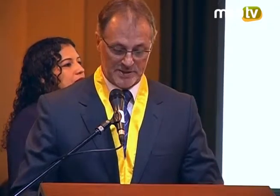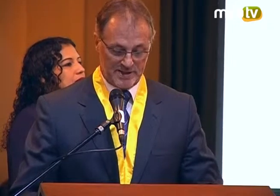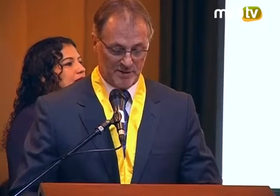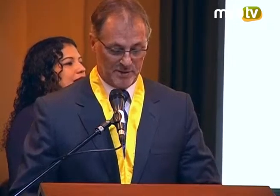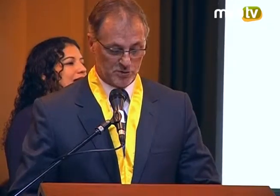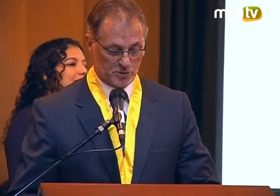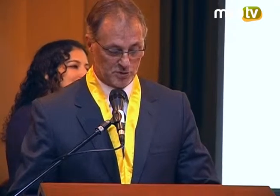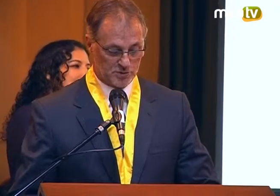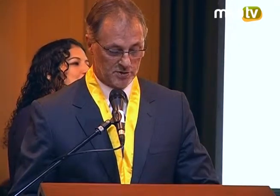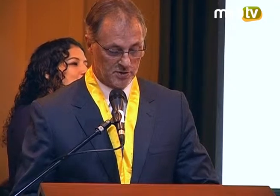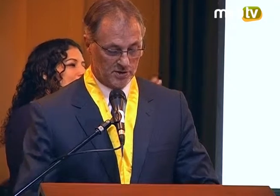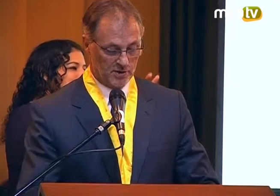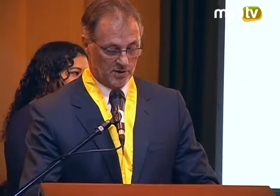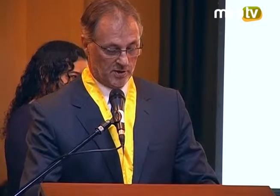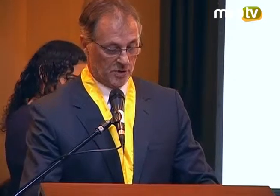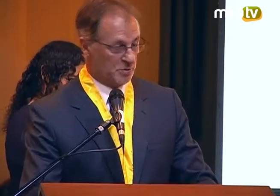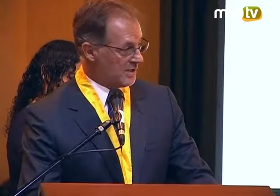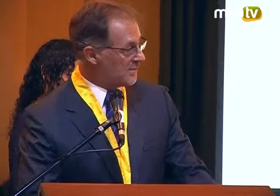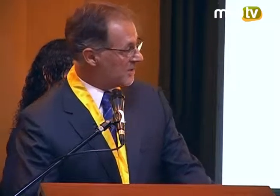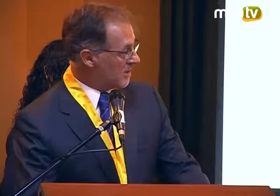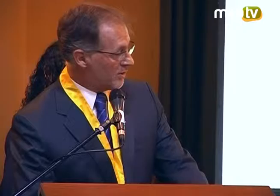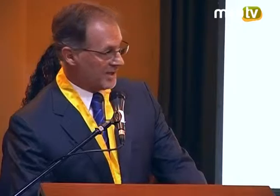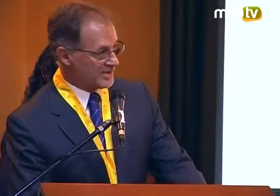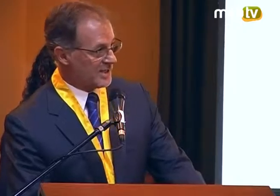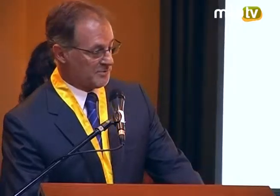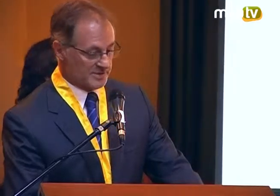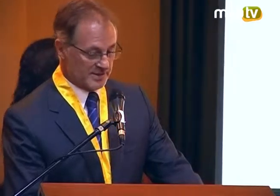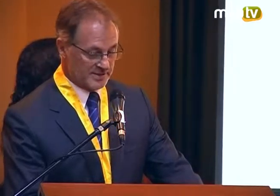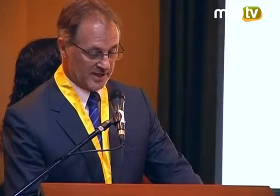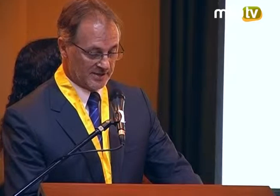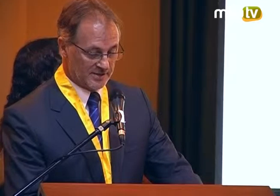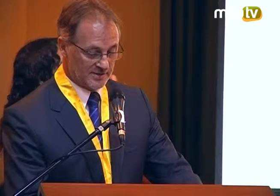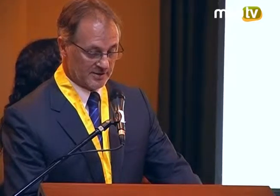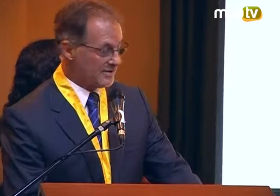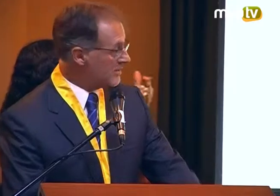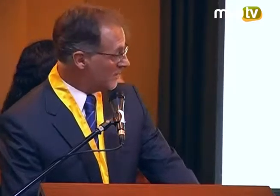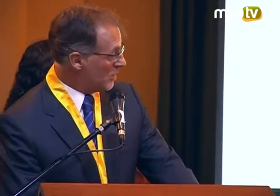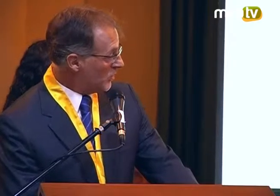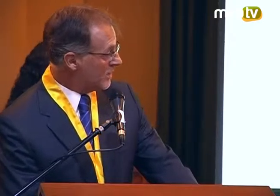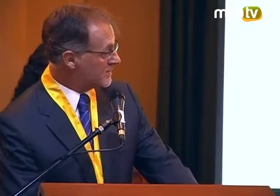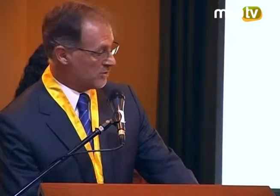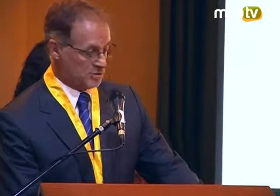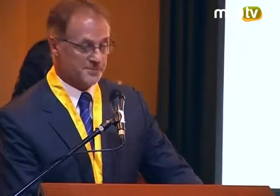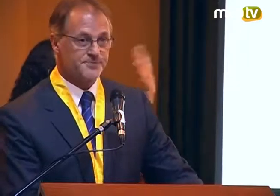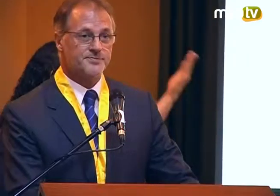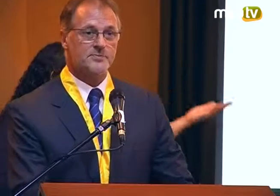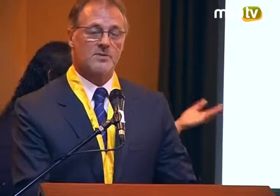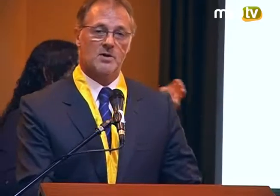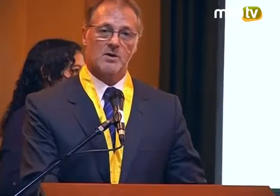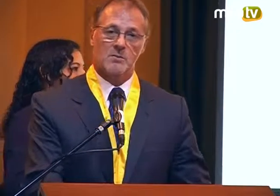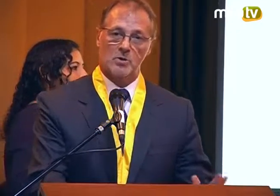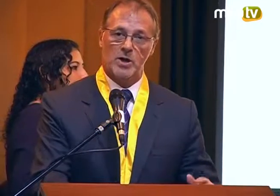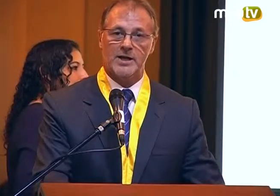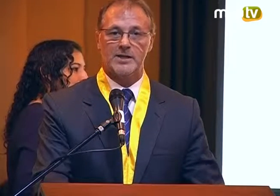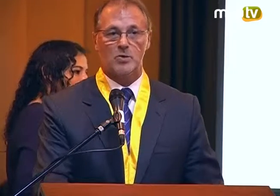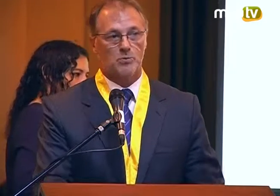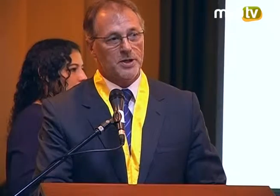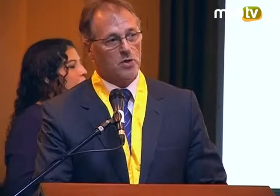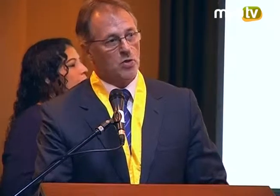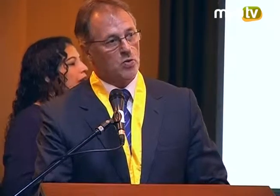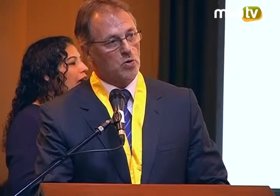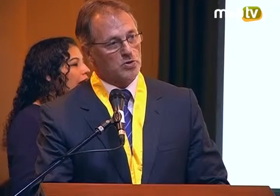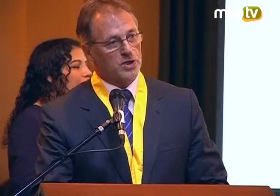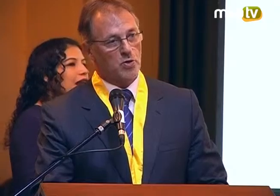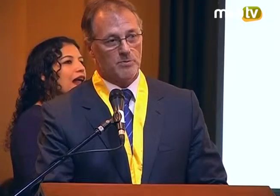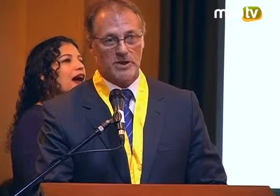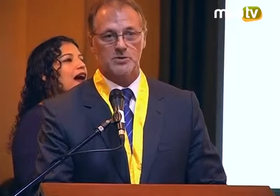significativo, especial para nosotros. Pero especialmente quiero agradecer la presencia de Manuel esta noche. Manuel ha